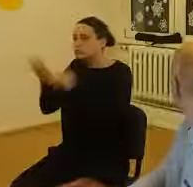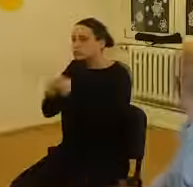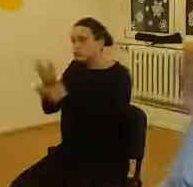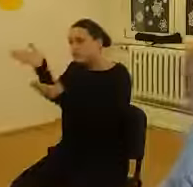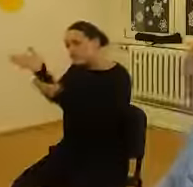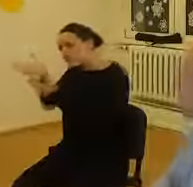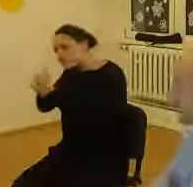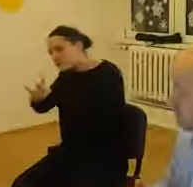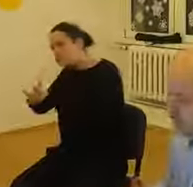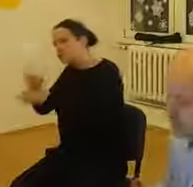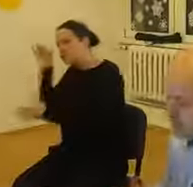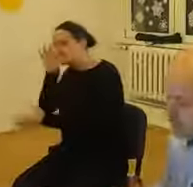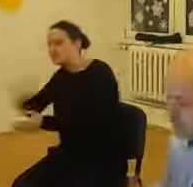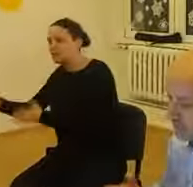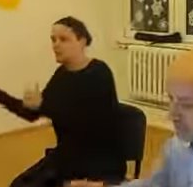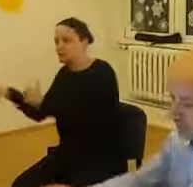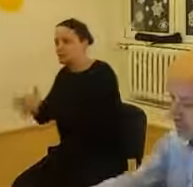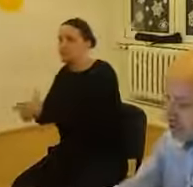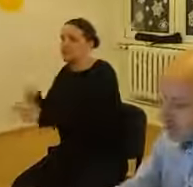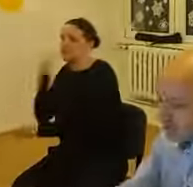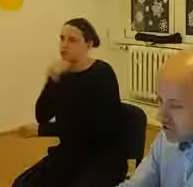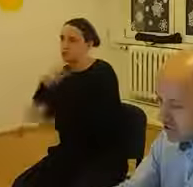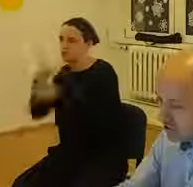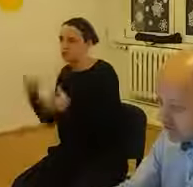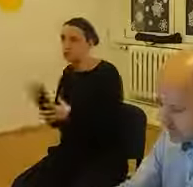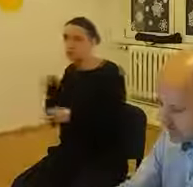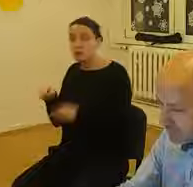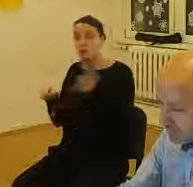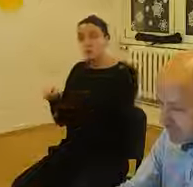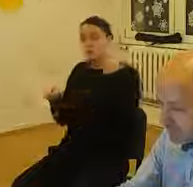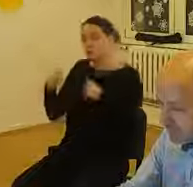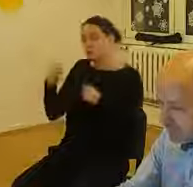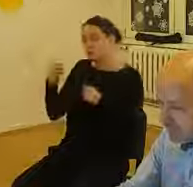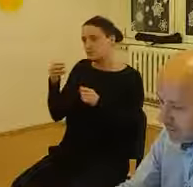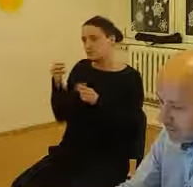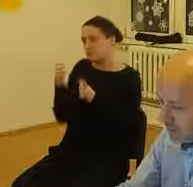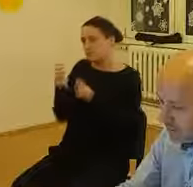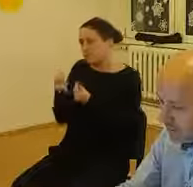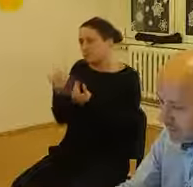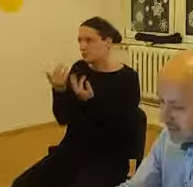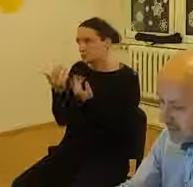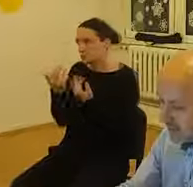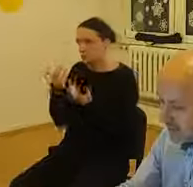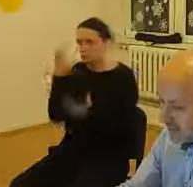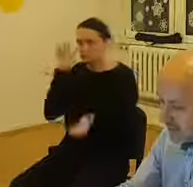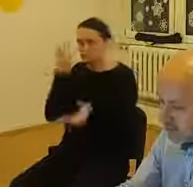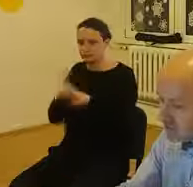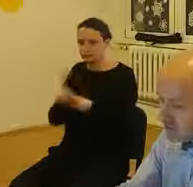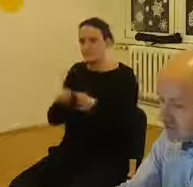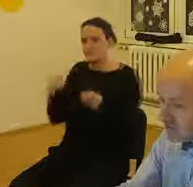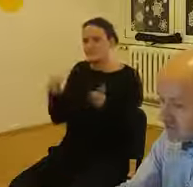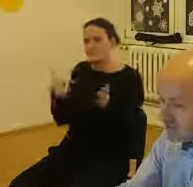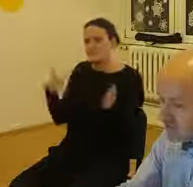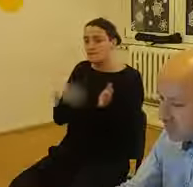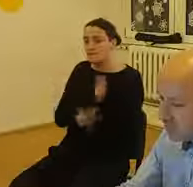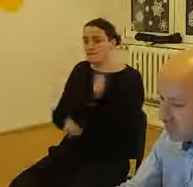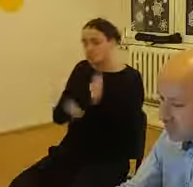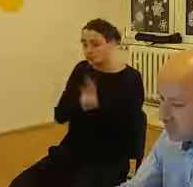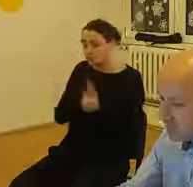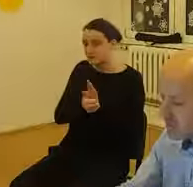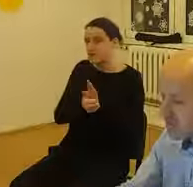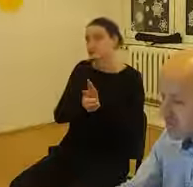sposób przedstawiały się kwoty, jeżeli chodzi o te lata. 2016, tak jak